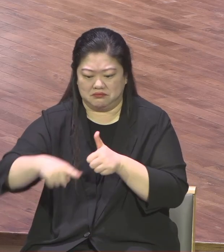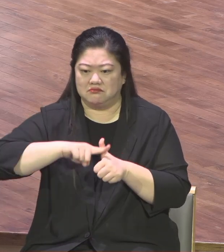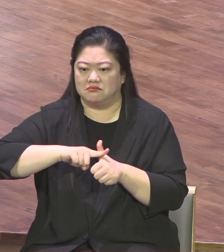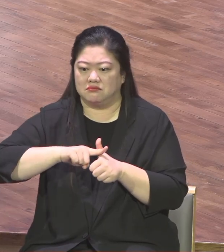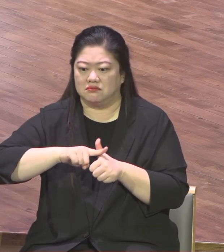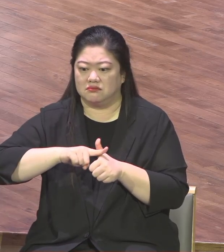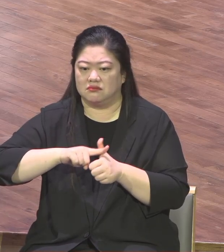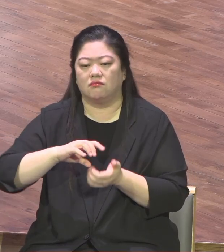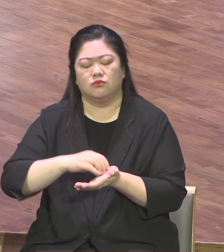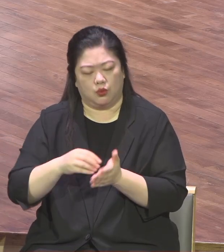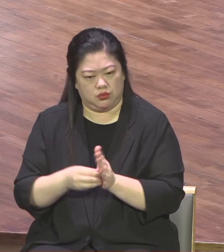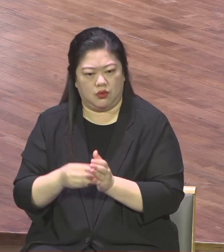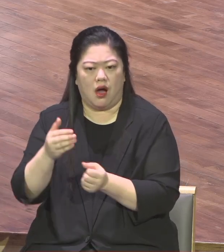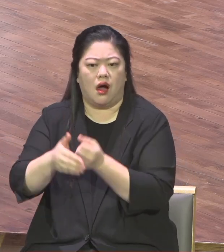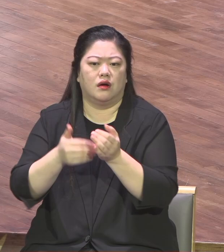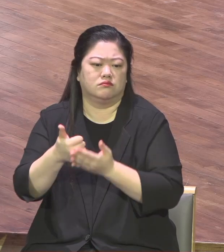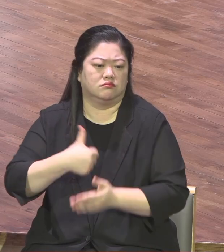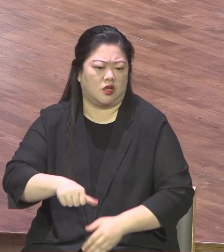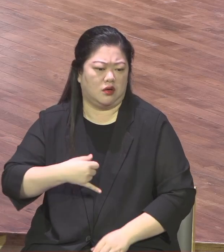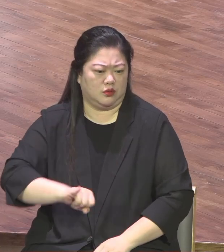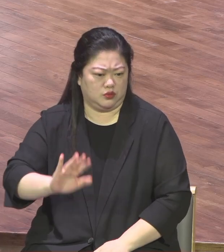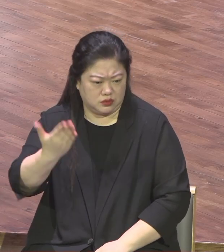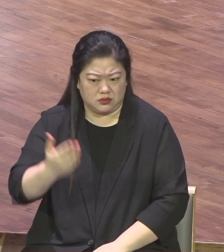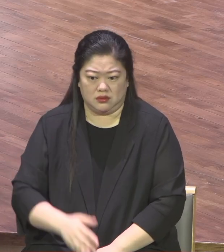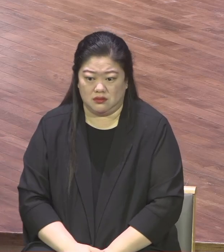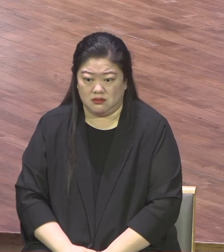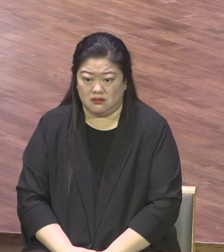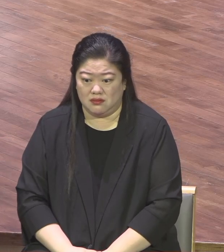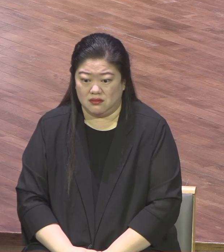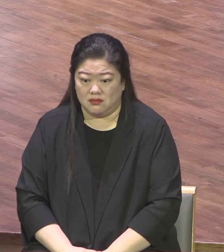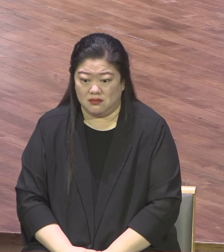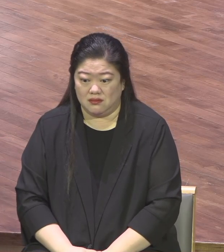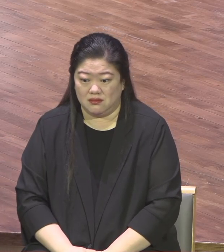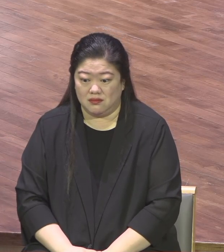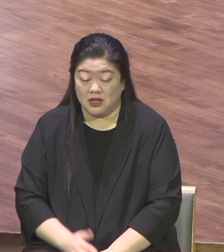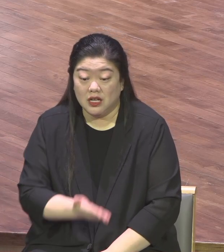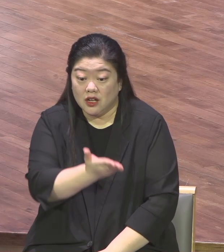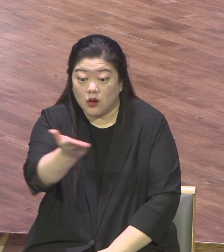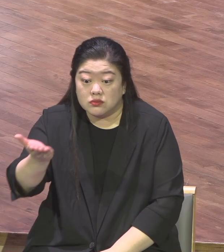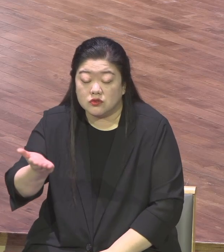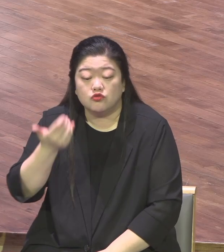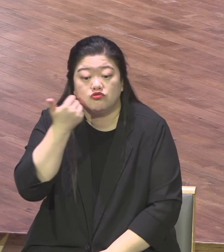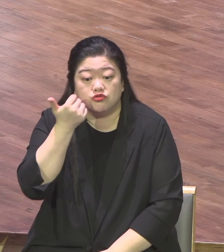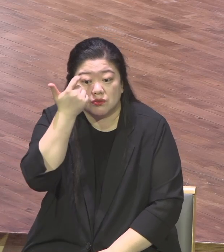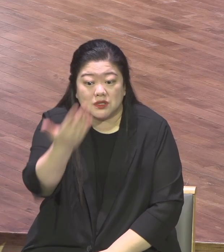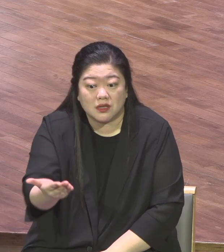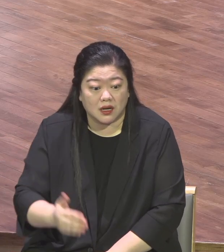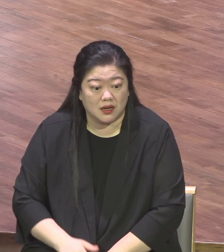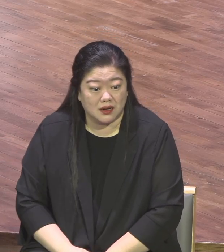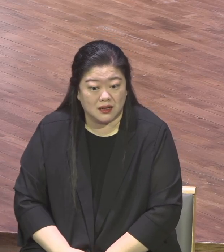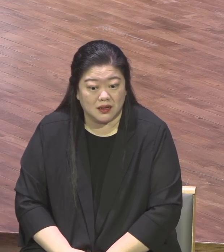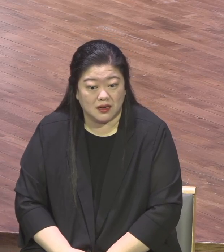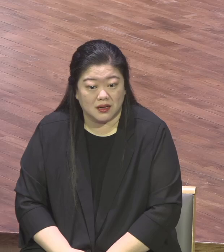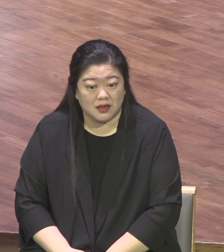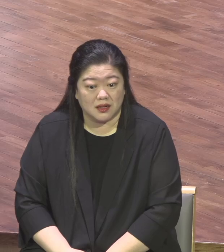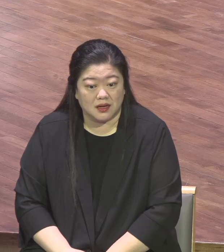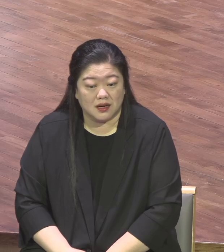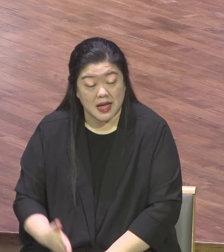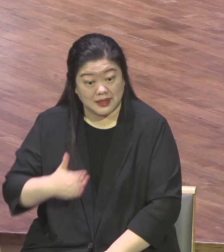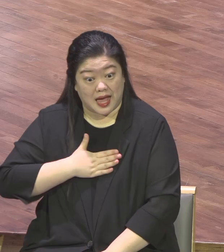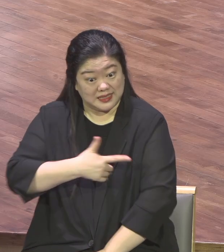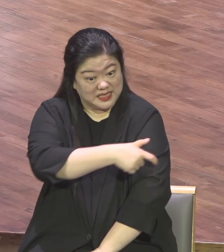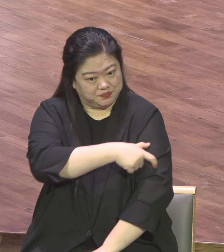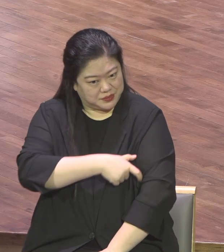택하셔서 하나님의 자녀가 되게 하셨다. 나는 하나님의 자녀다. 교회 다닌다가 아니에요. 나 집사